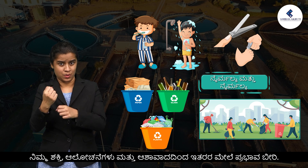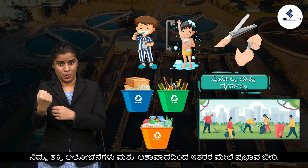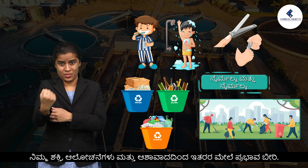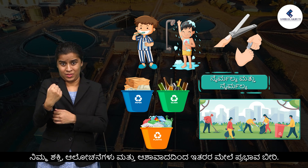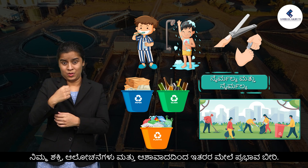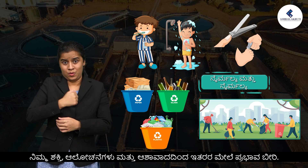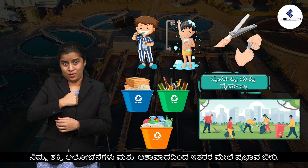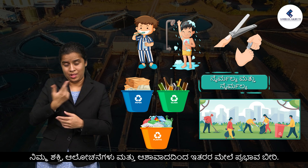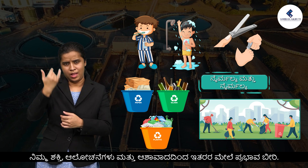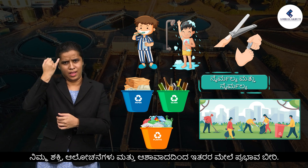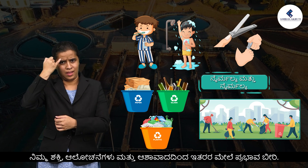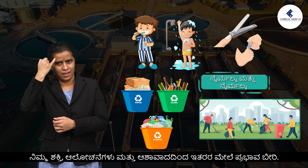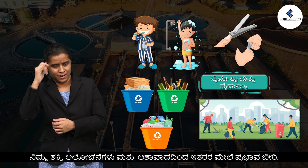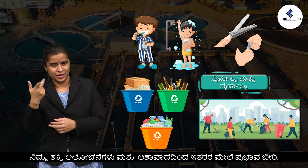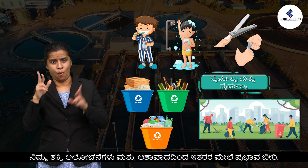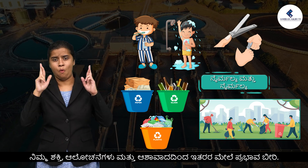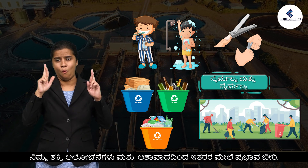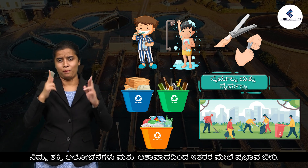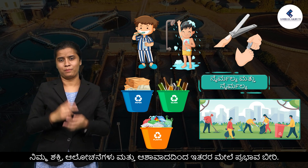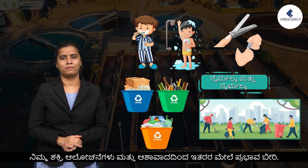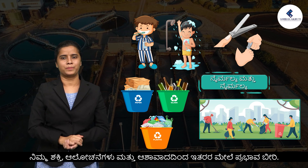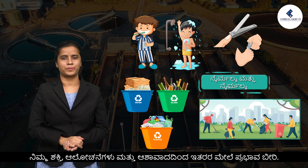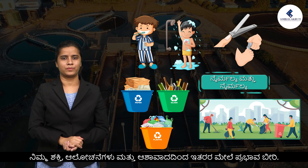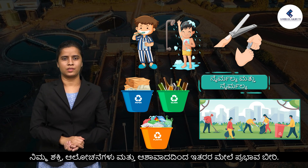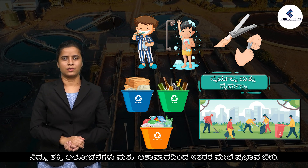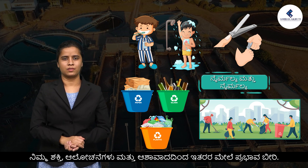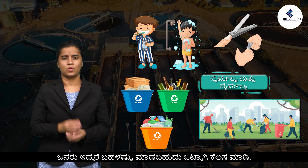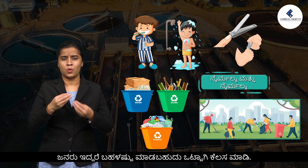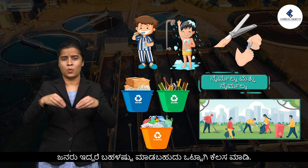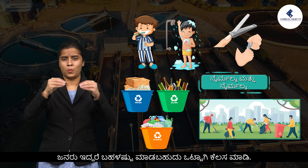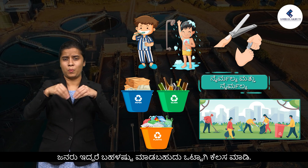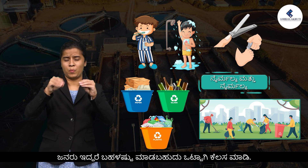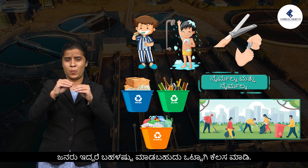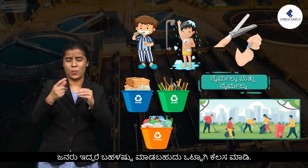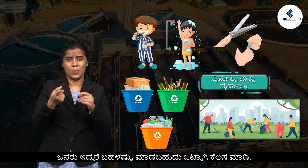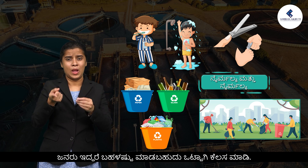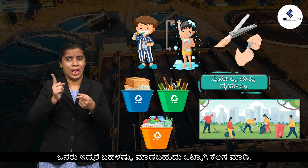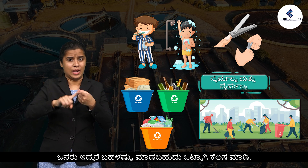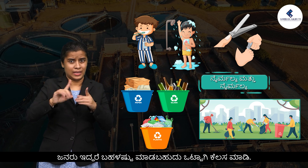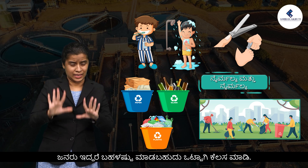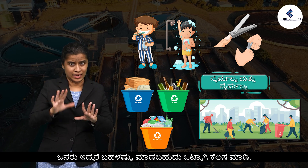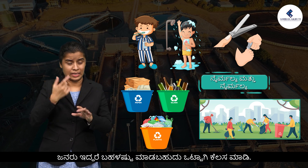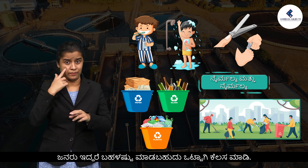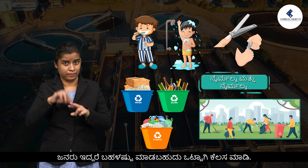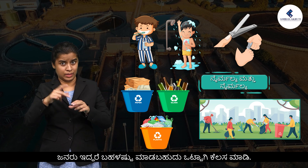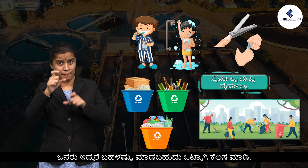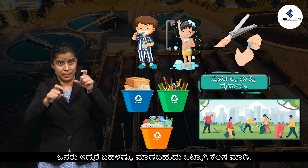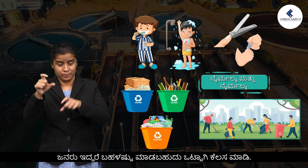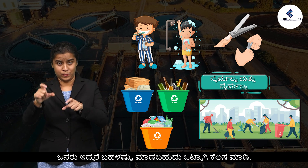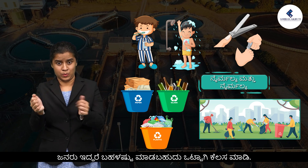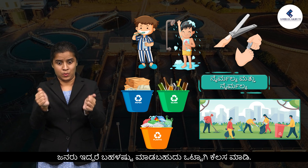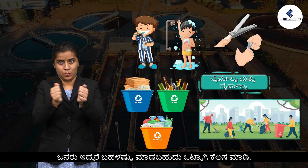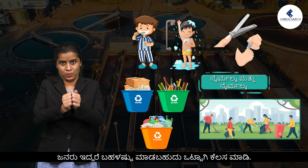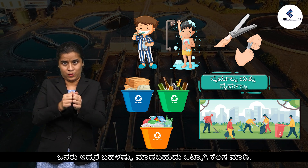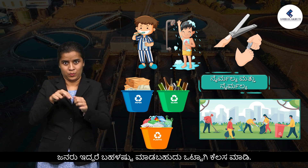ಮತ್ತು ಆಶಾವಾದದಿಂದ ಇತರರ ಮೇಲೆ ಪ್ರಭಾವ ಬೀರಿ. ಜನರು ಇದ್ದರೆ ಬಹಳಷ್ಟು ಮಾಡಬಹುದು.